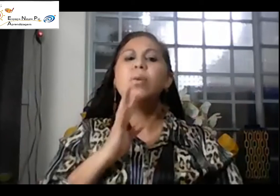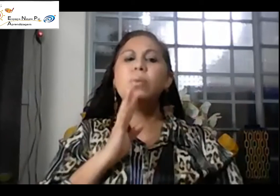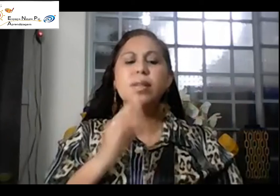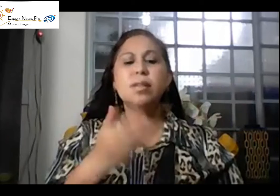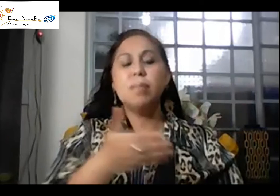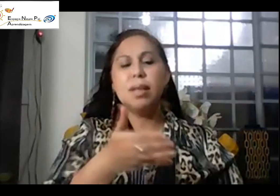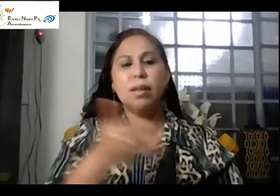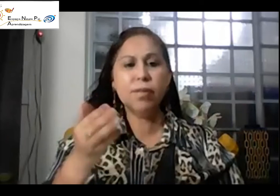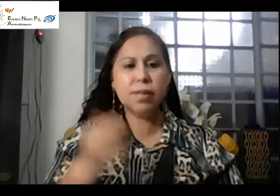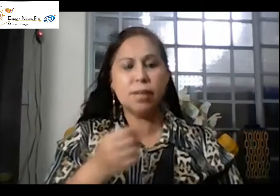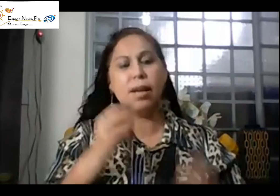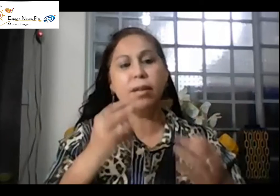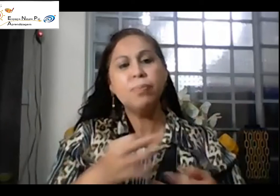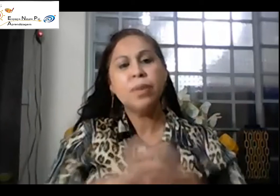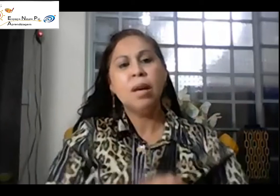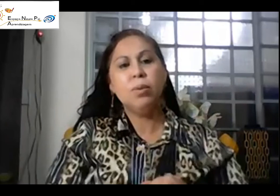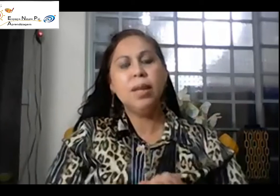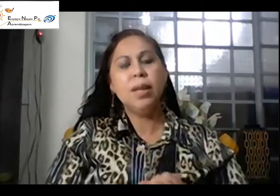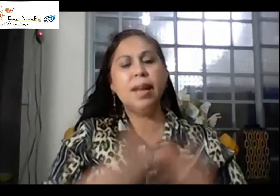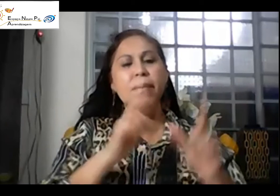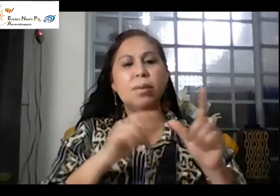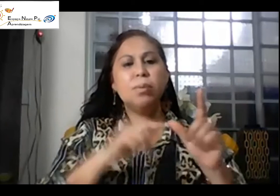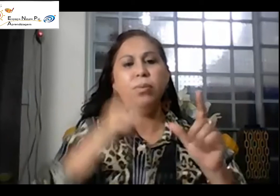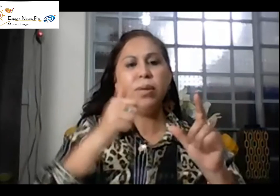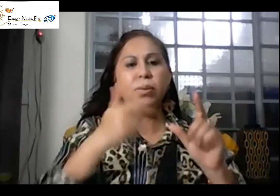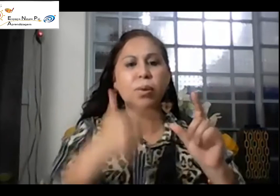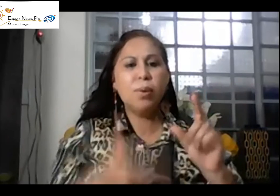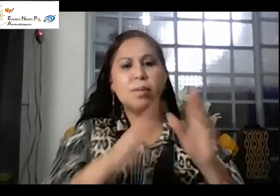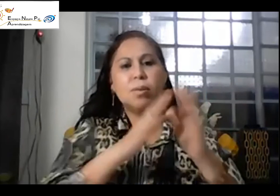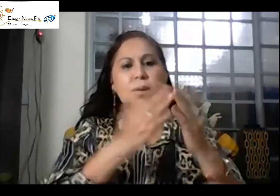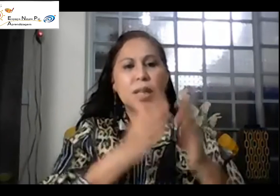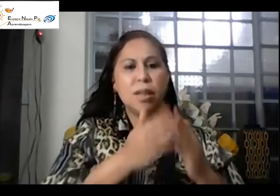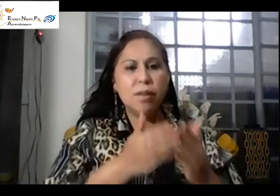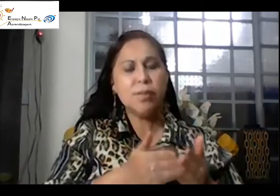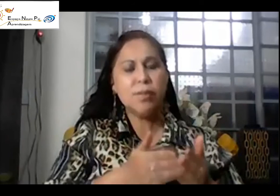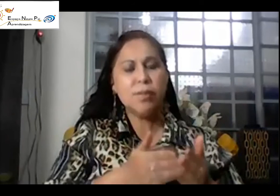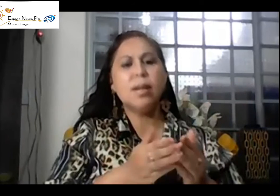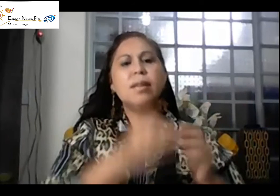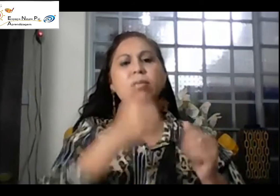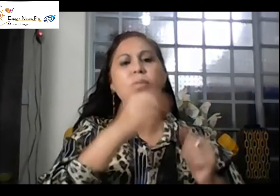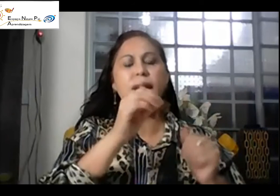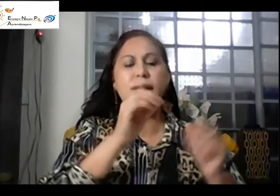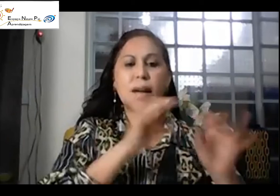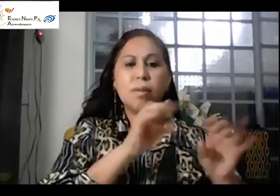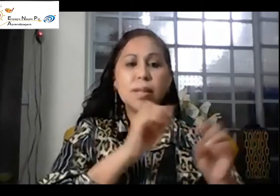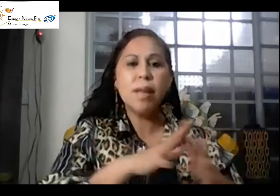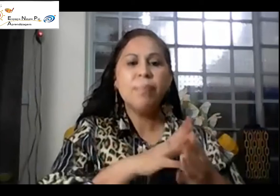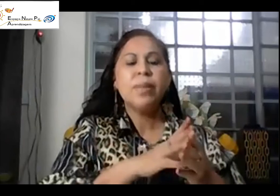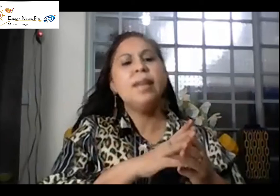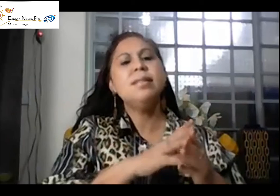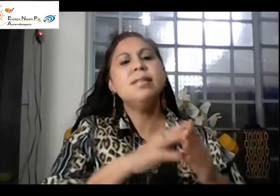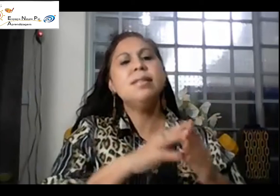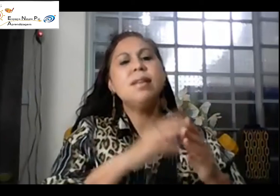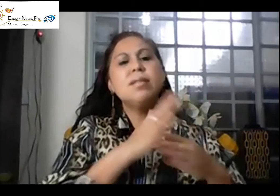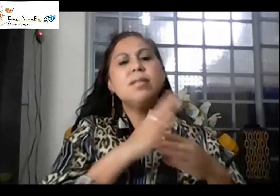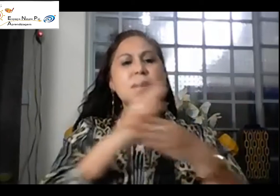o conhecimento de vocês, certo? O letramento 1 e o 2 são 2 livros, cada um com 10 aulas. E